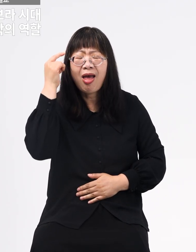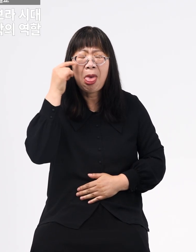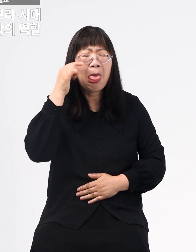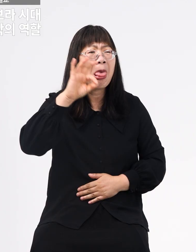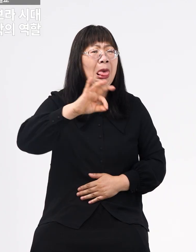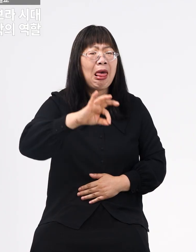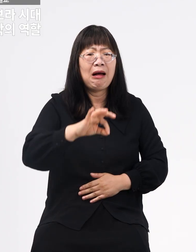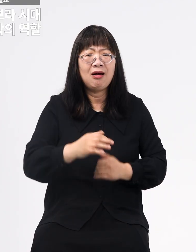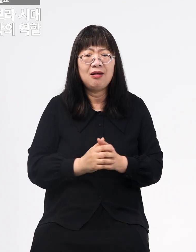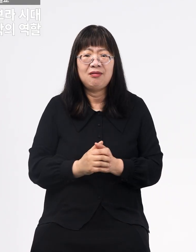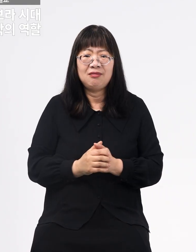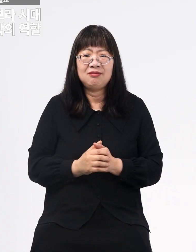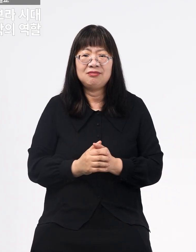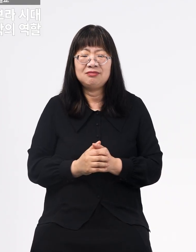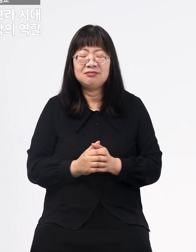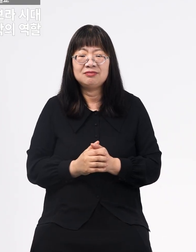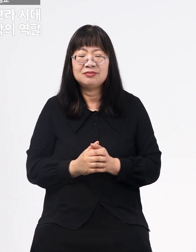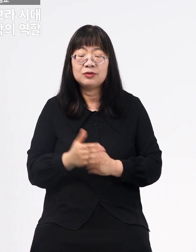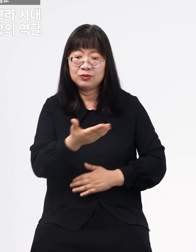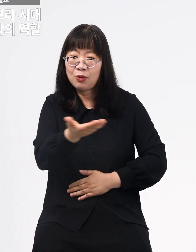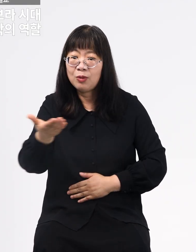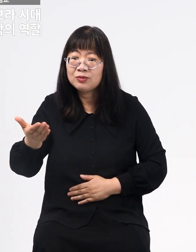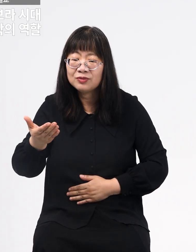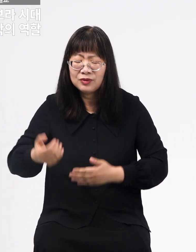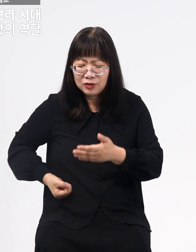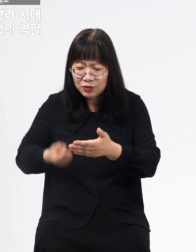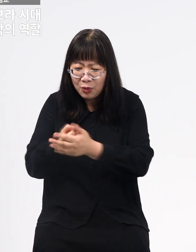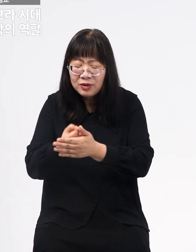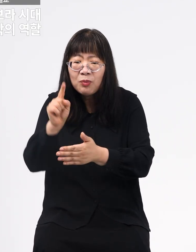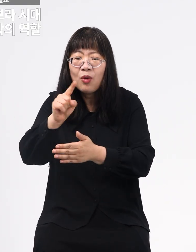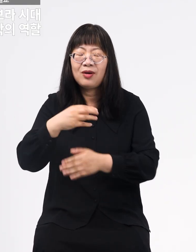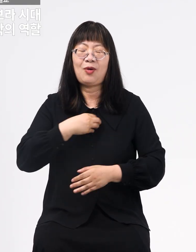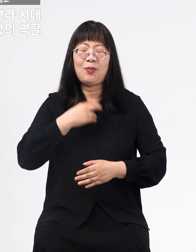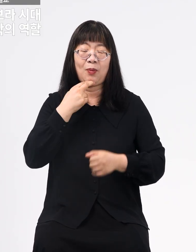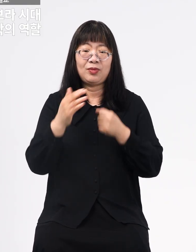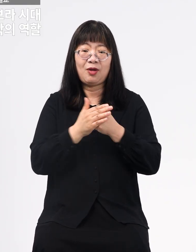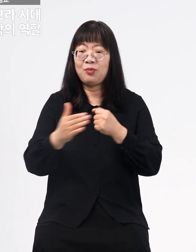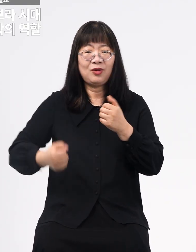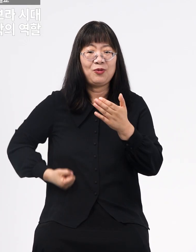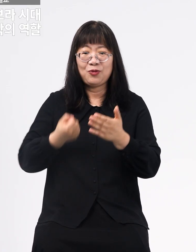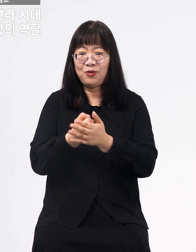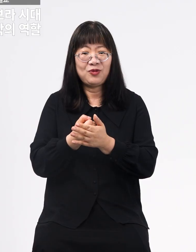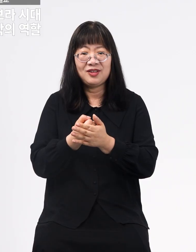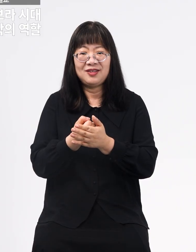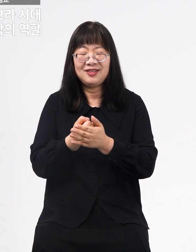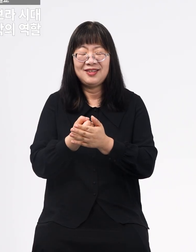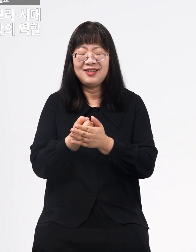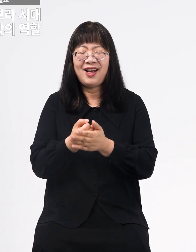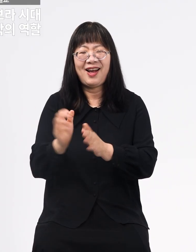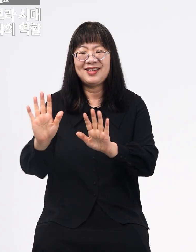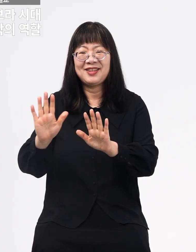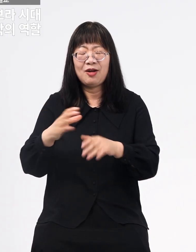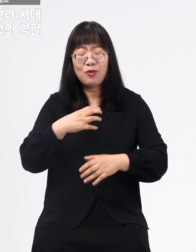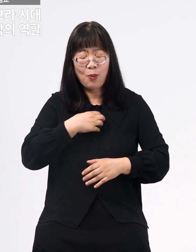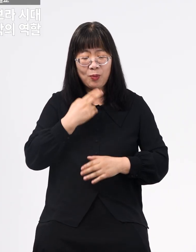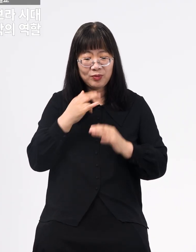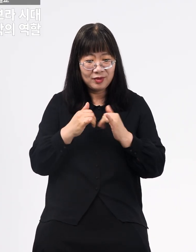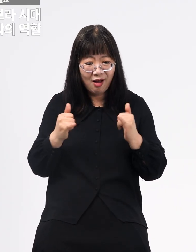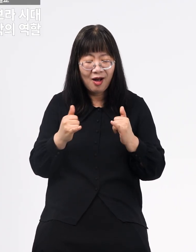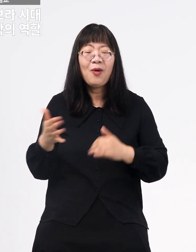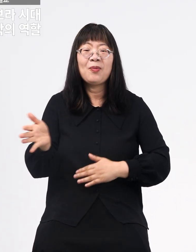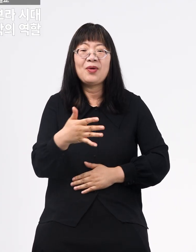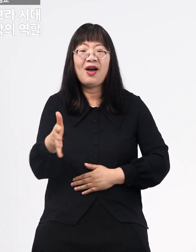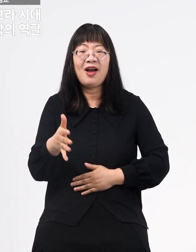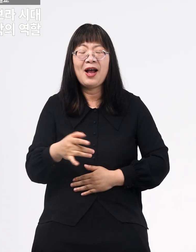자, 그런데 용기라는 것은 겁이 없는 게 용기가 아니에요. 겁이 없는 사람은 없어요. 그